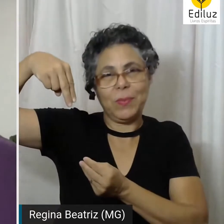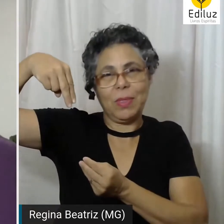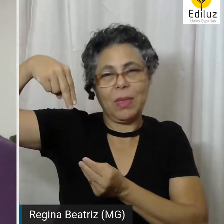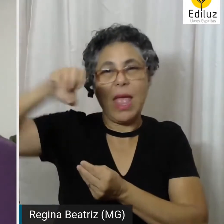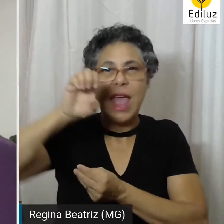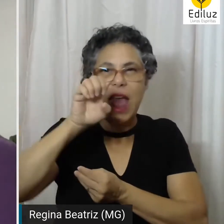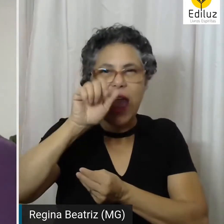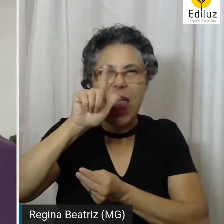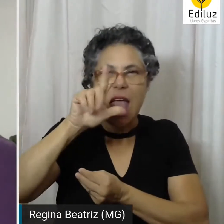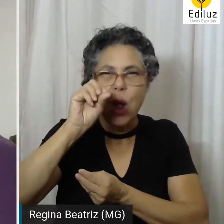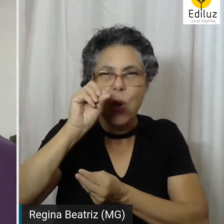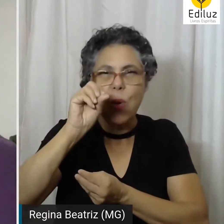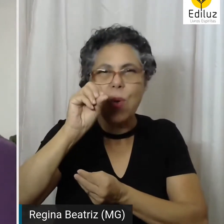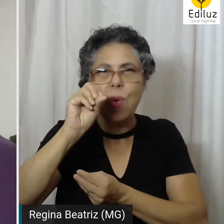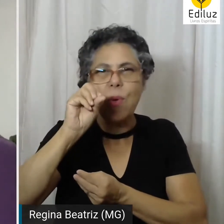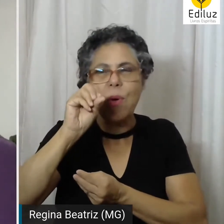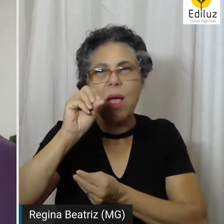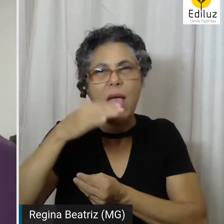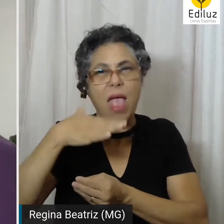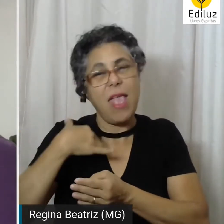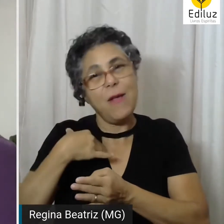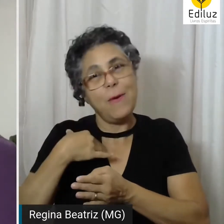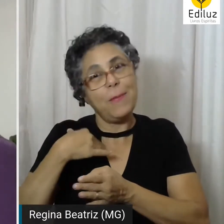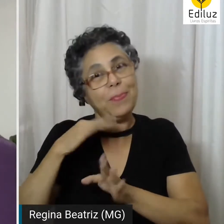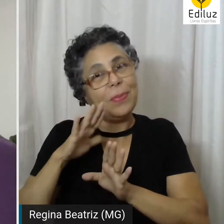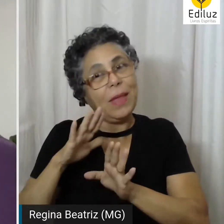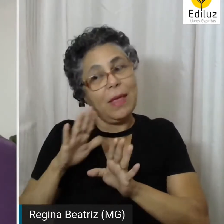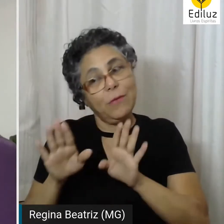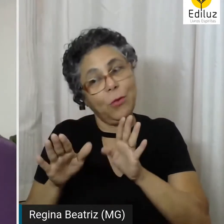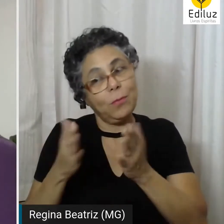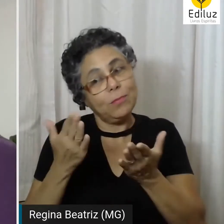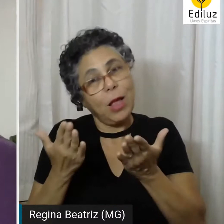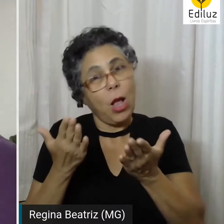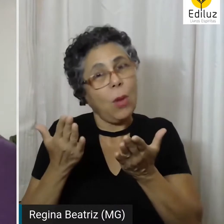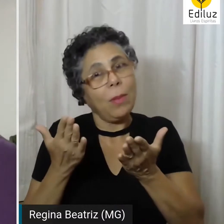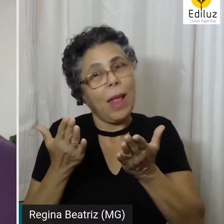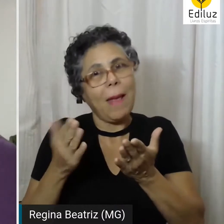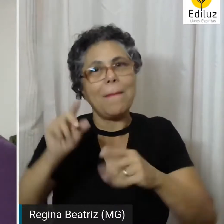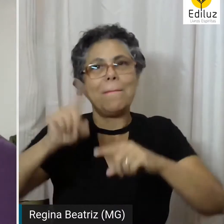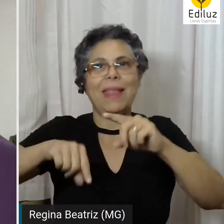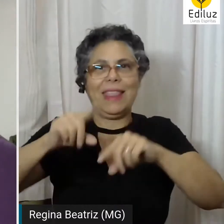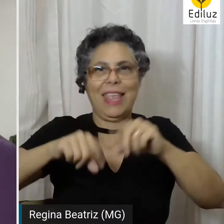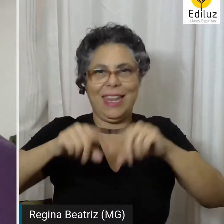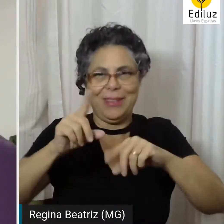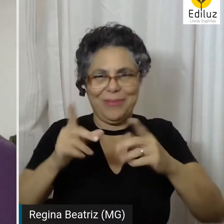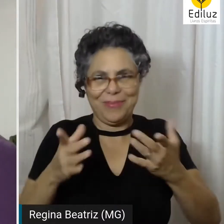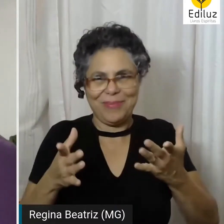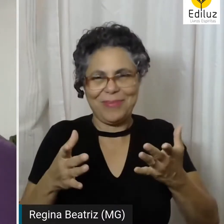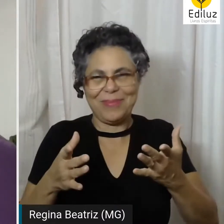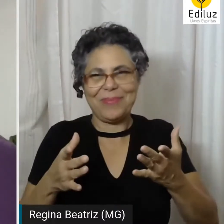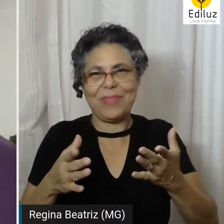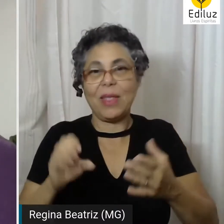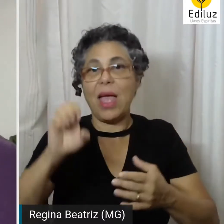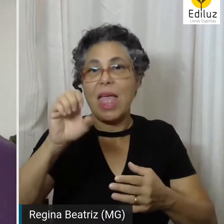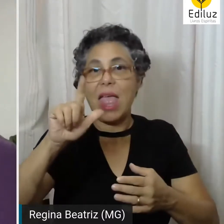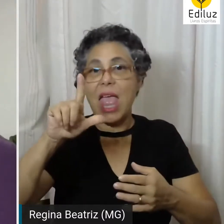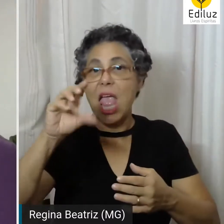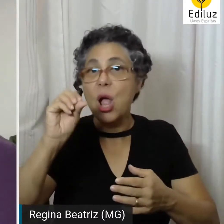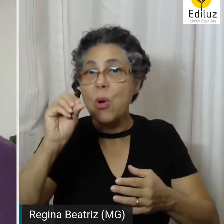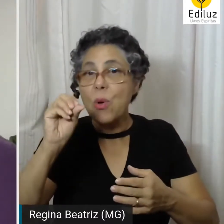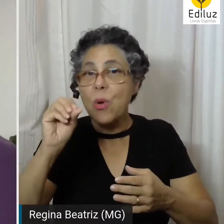Ego, vou me permitir fazer essa associação da matéria. O ego